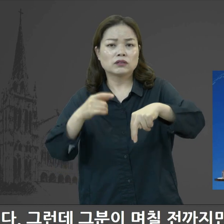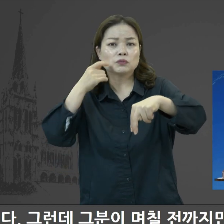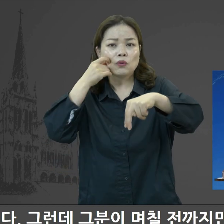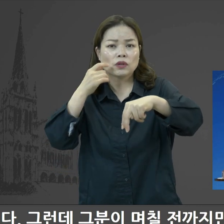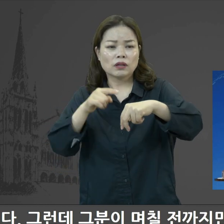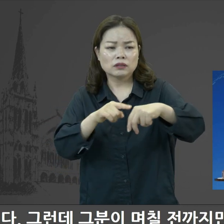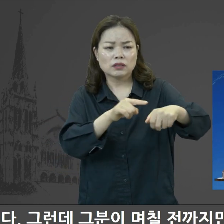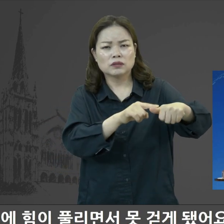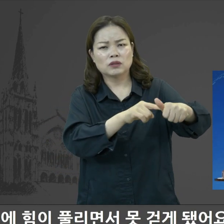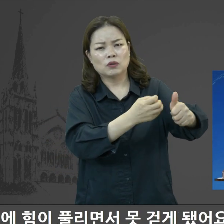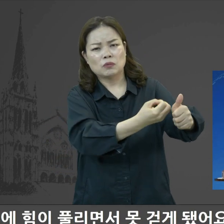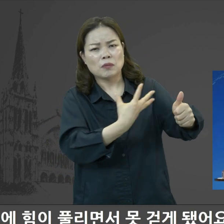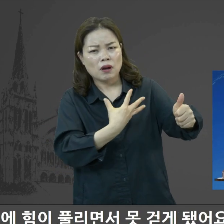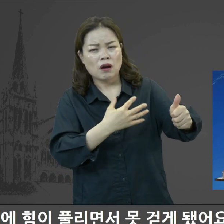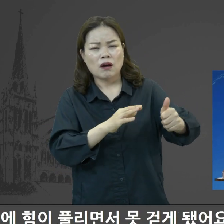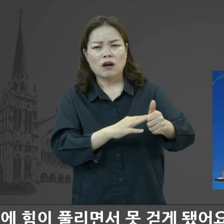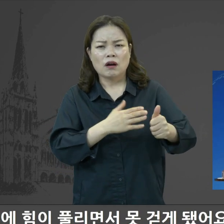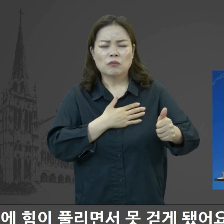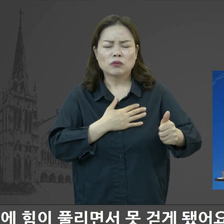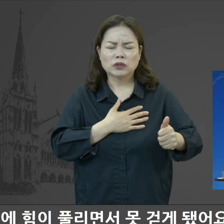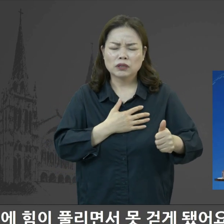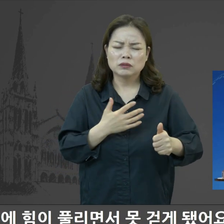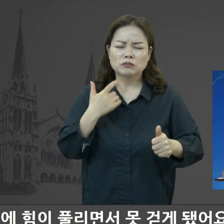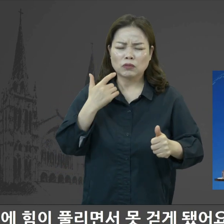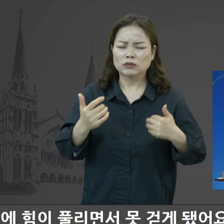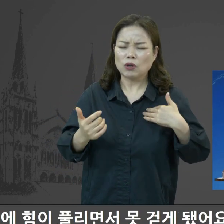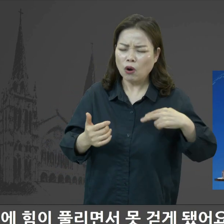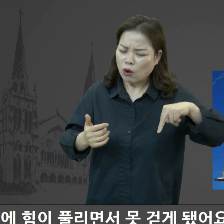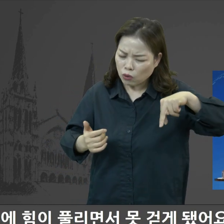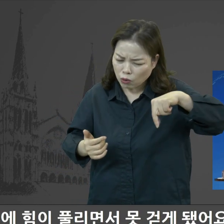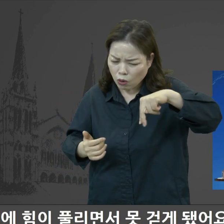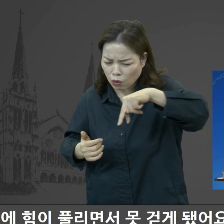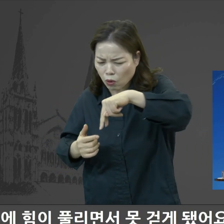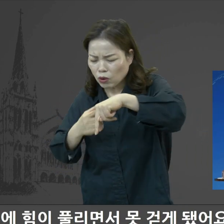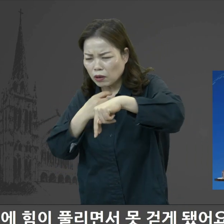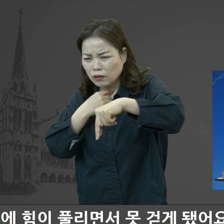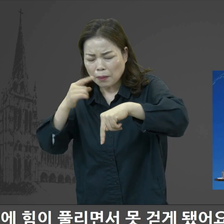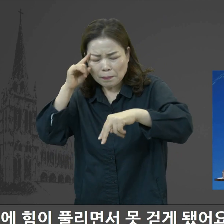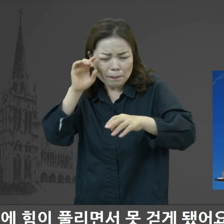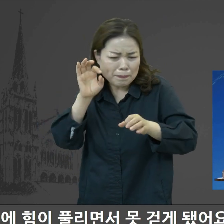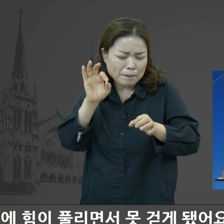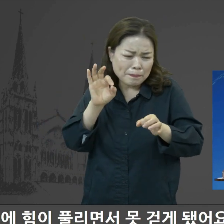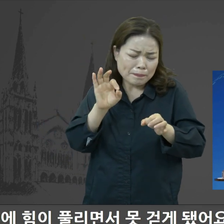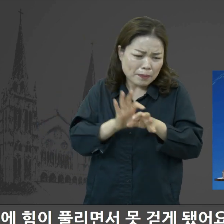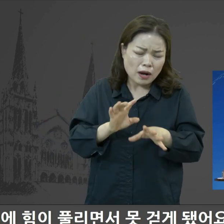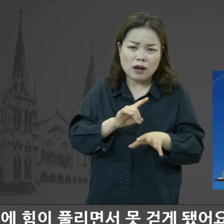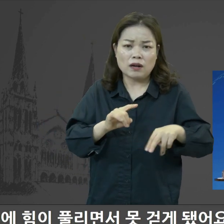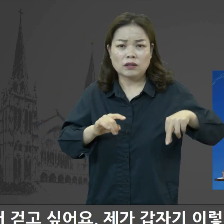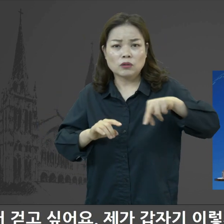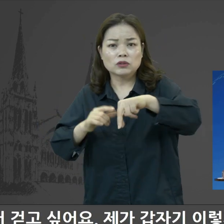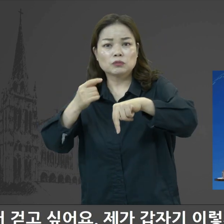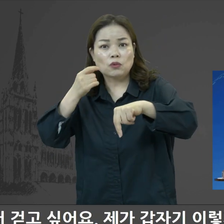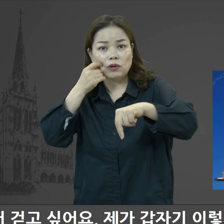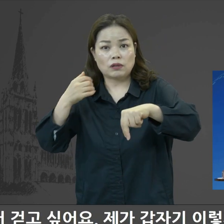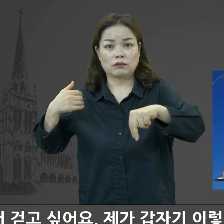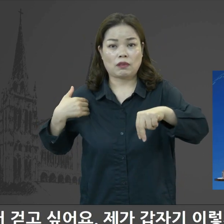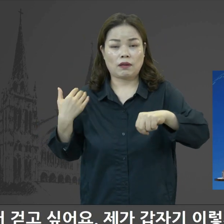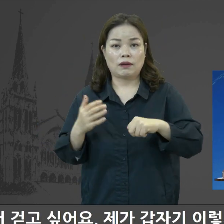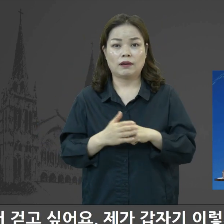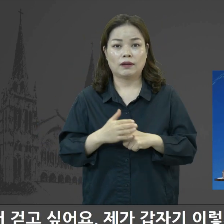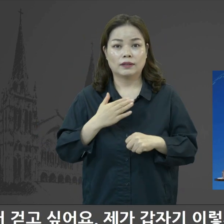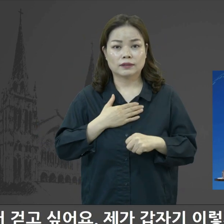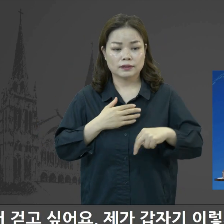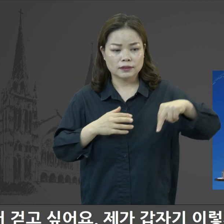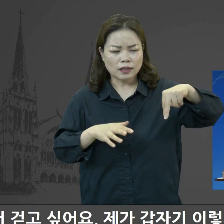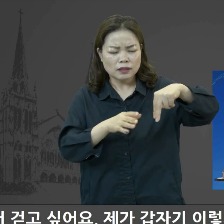그분이 저한테 목사님 저 걷고 싶어요. 제가 갑자기 이렇게 못 걸을 줄 몰랐어요. 이러는 거예요. 그래서 제가